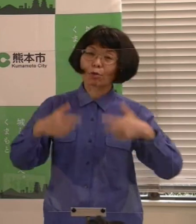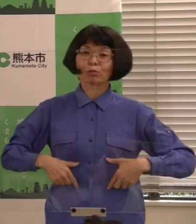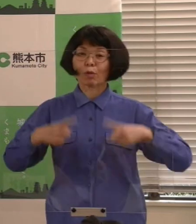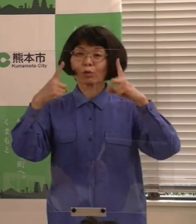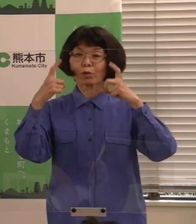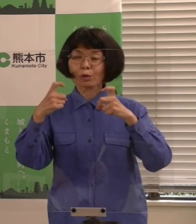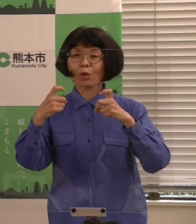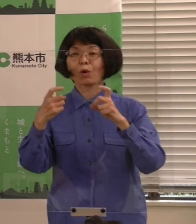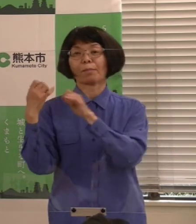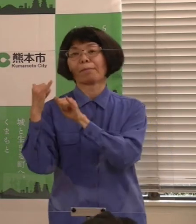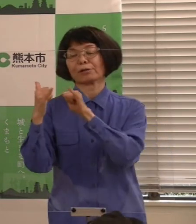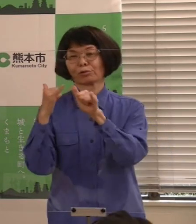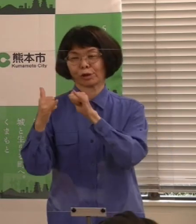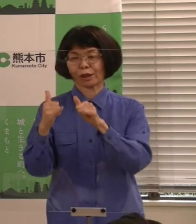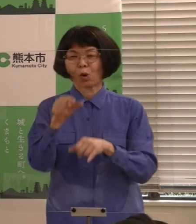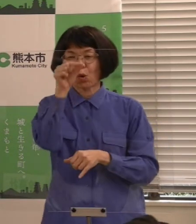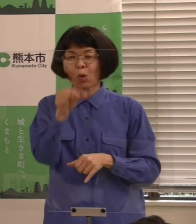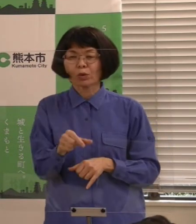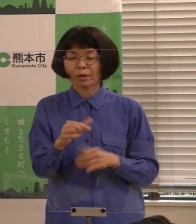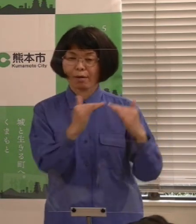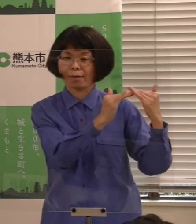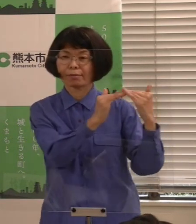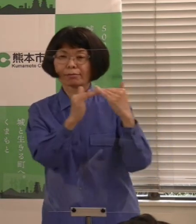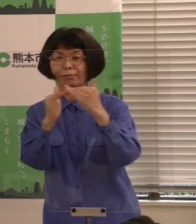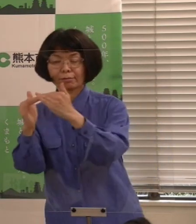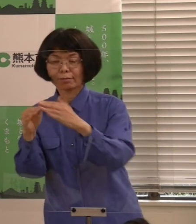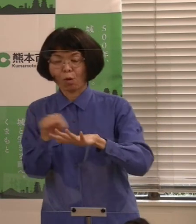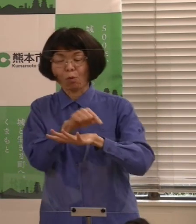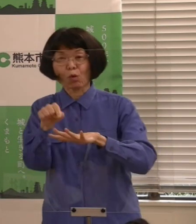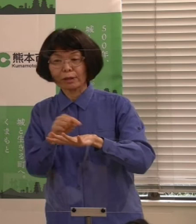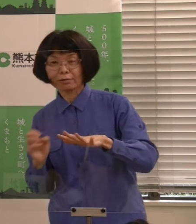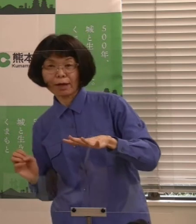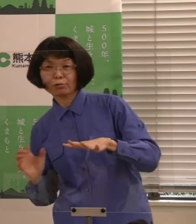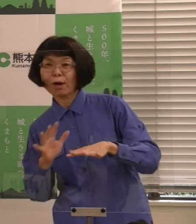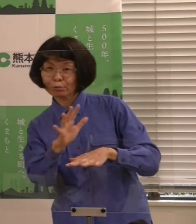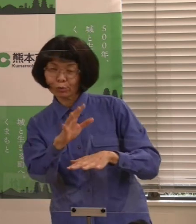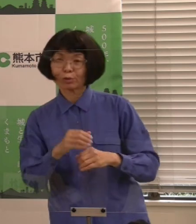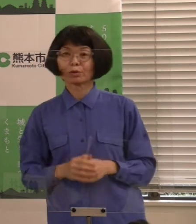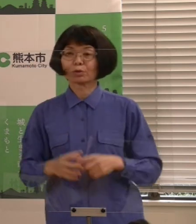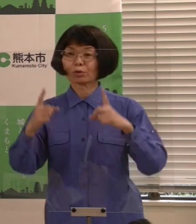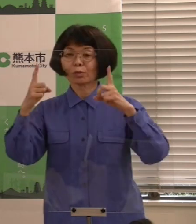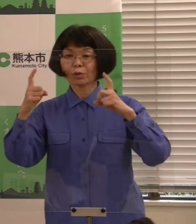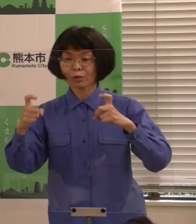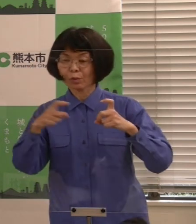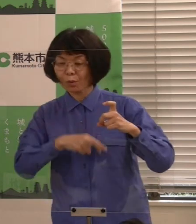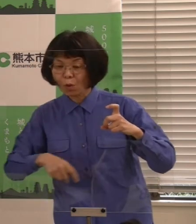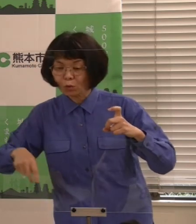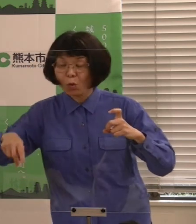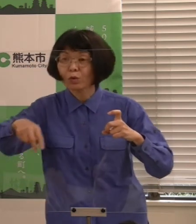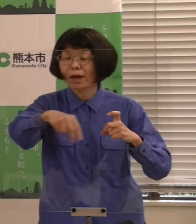して旧細川御武邸のもみじライトアップや熊本城域をめぐるウォークラリーな